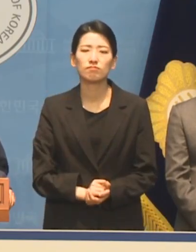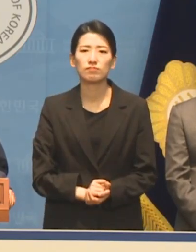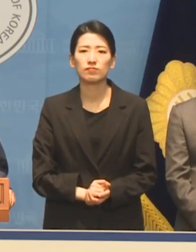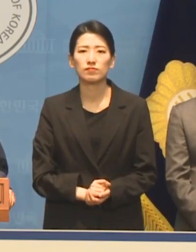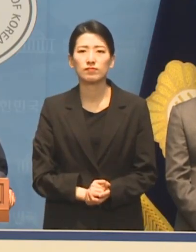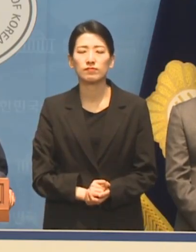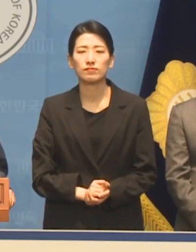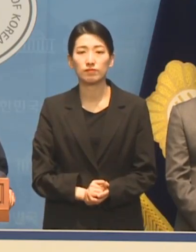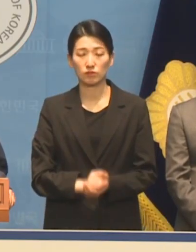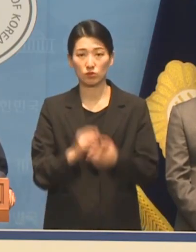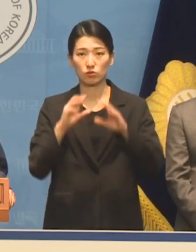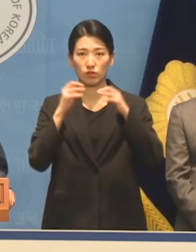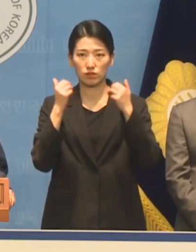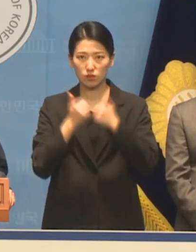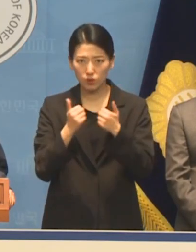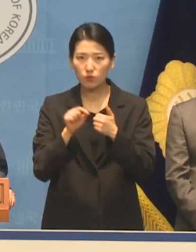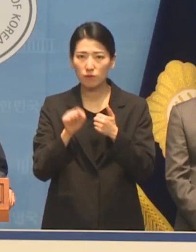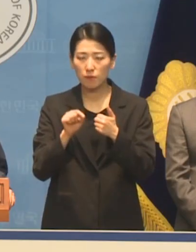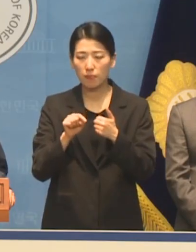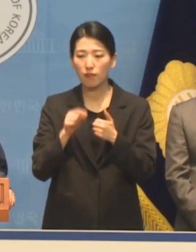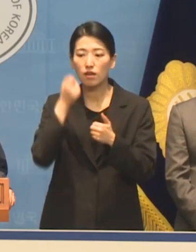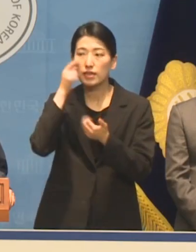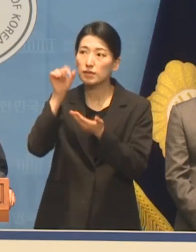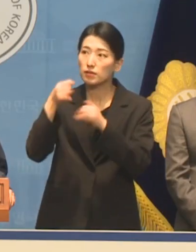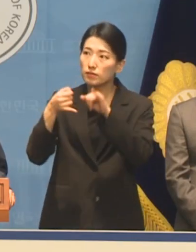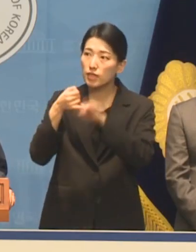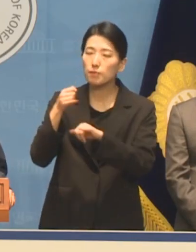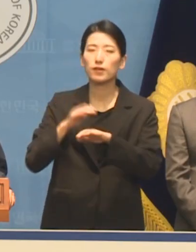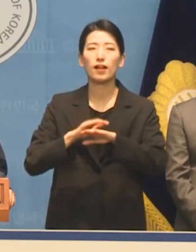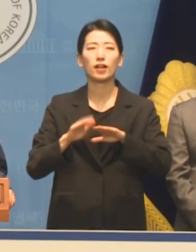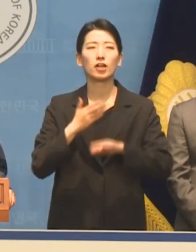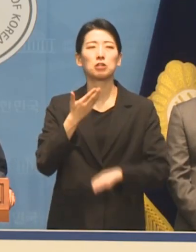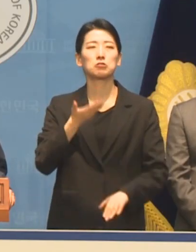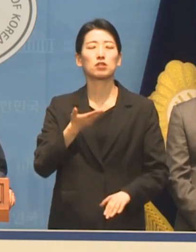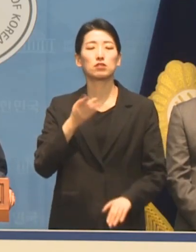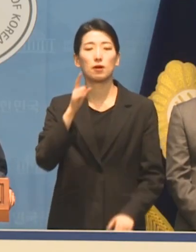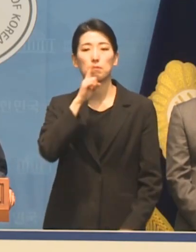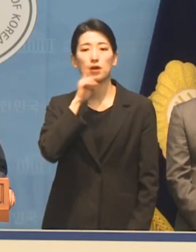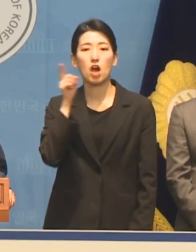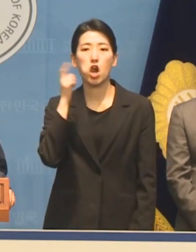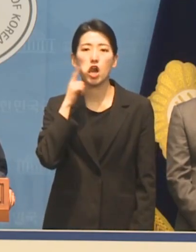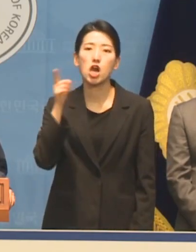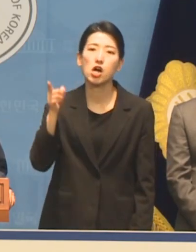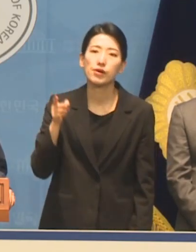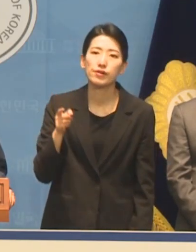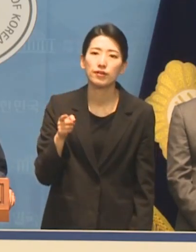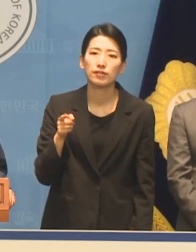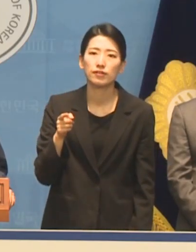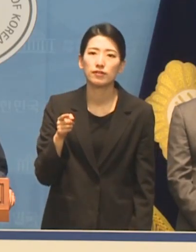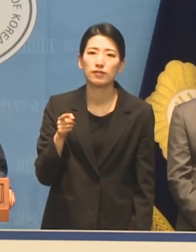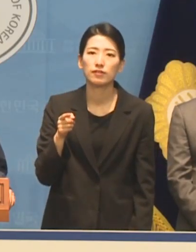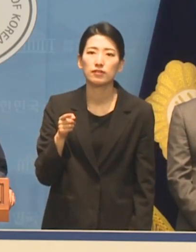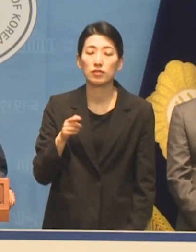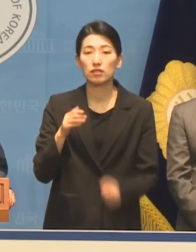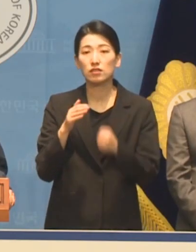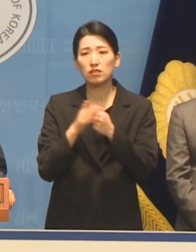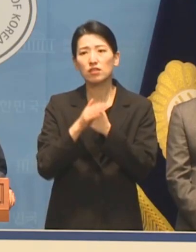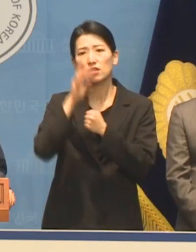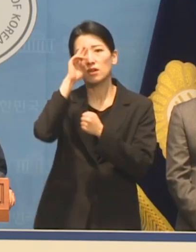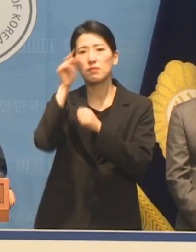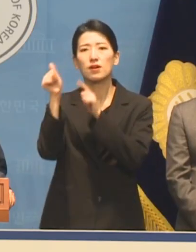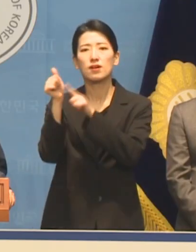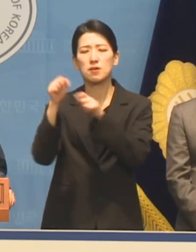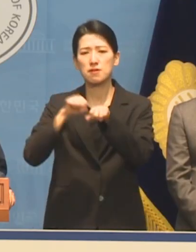국회에서도 임금체불을 정리하겠다는 약속까지 해놓고 그걸 지키지 않았습니다. 다시 한번 박영우를